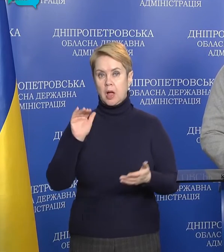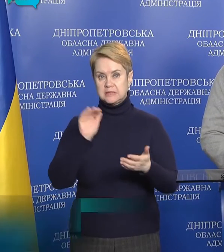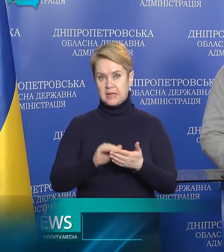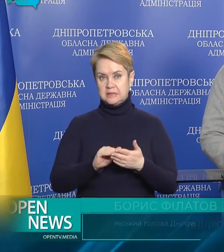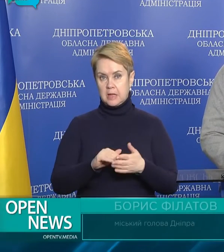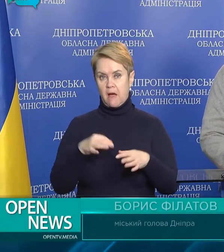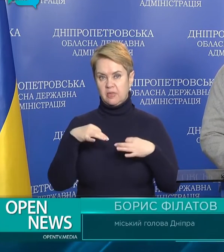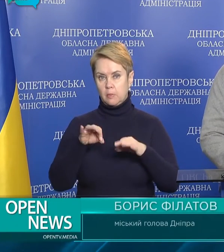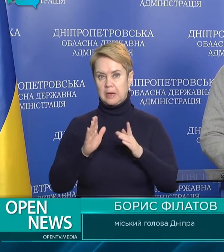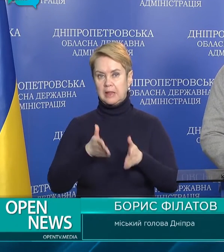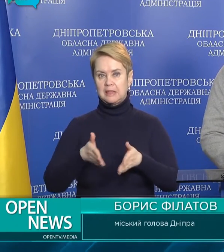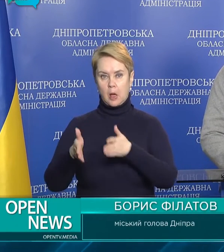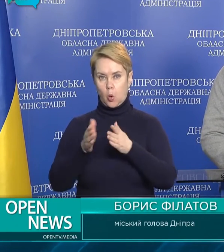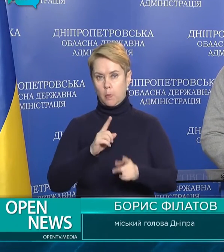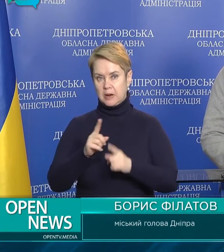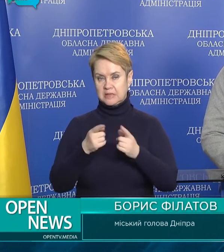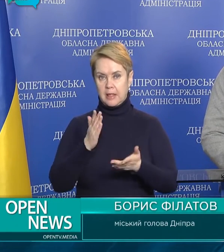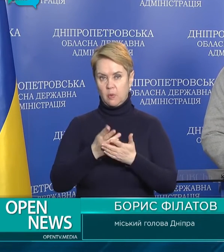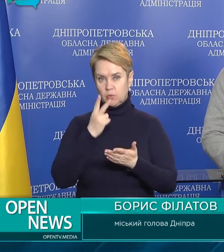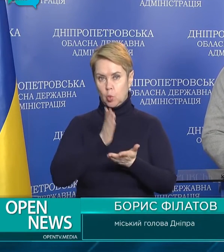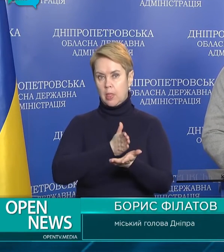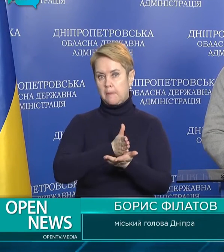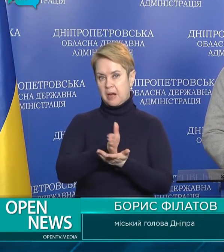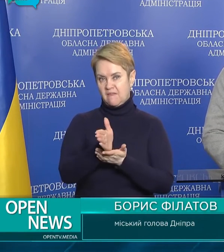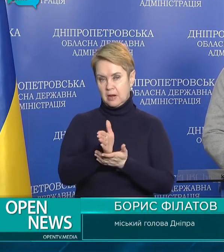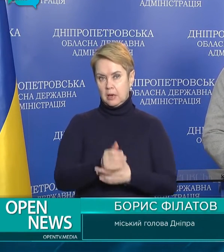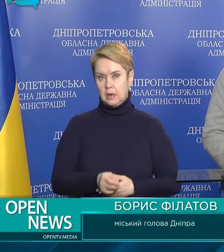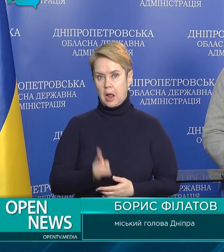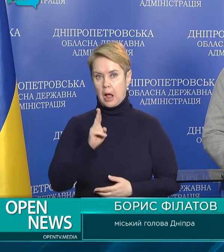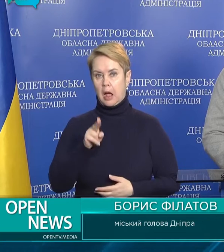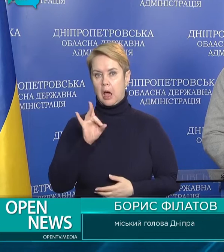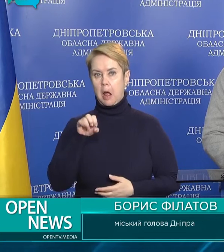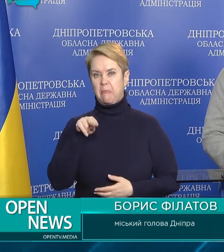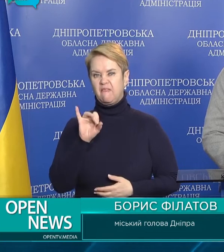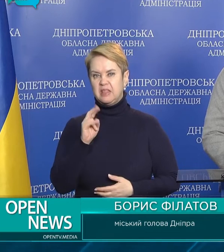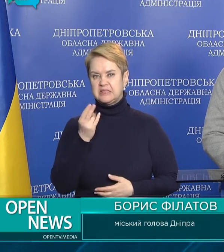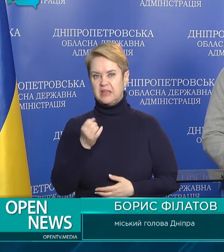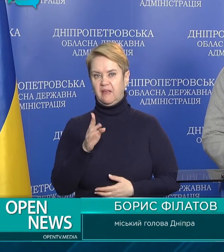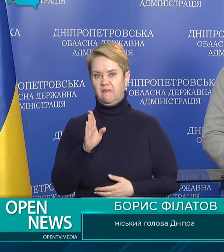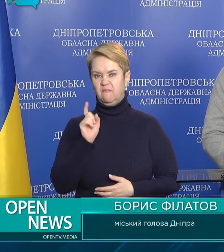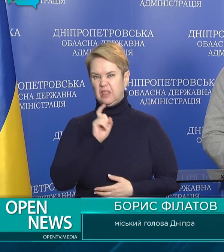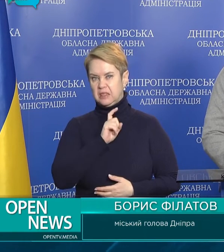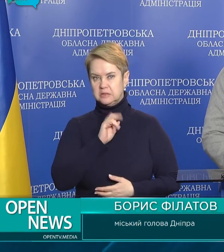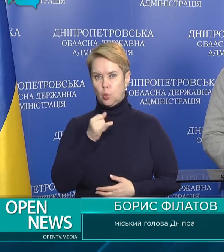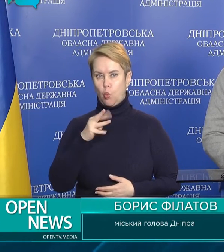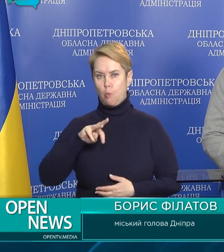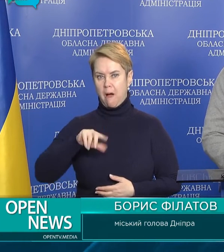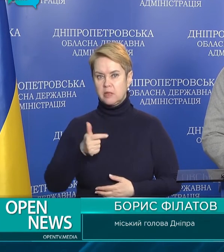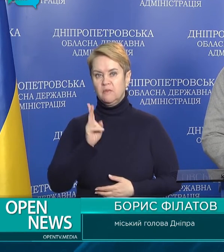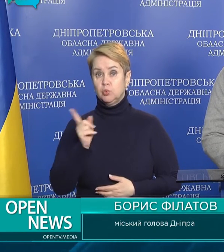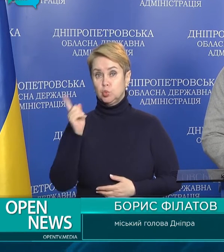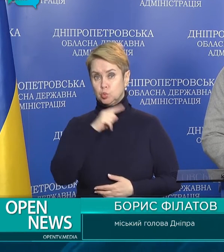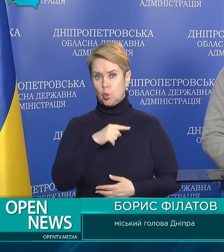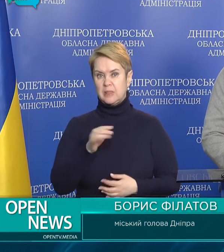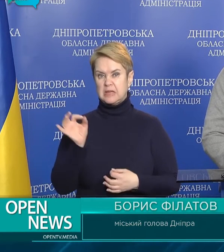касается автомобильных дорог проездных, я имею в виду направление Кропивницкий, Винница, Умань, в ту